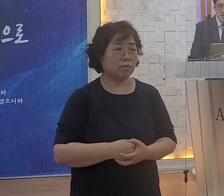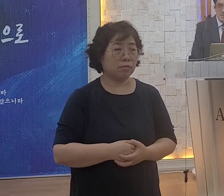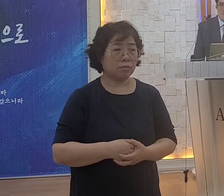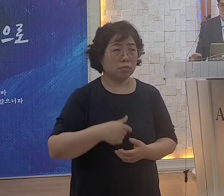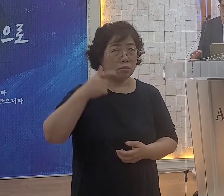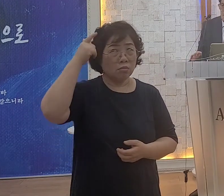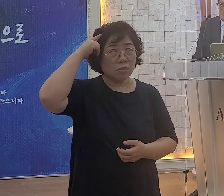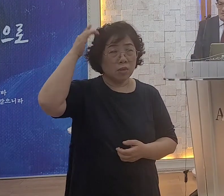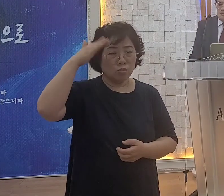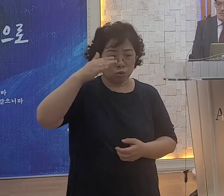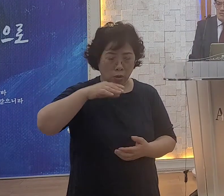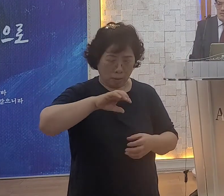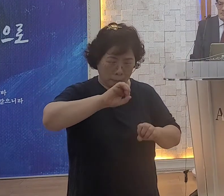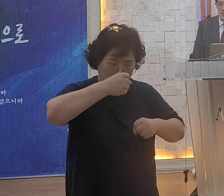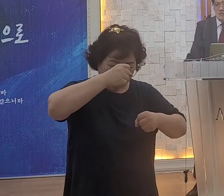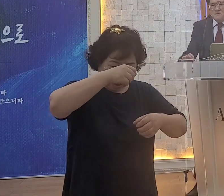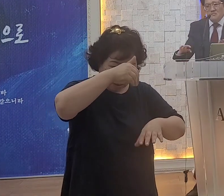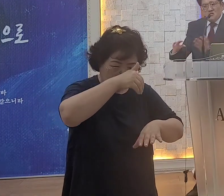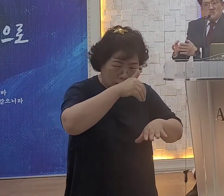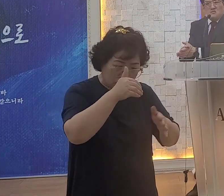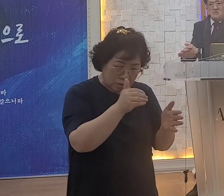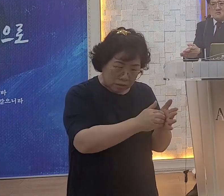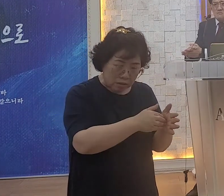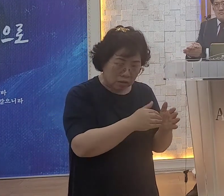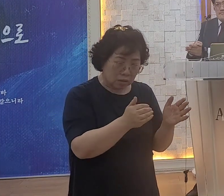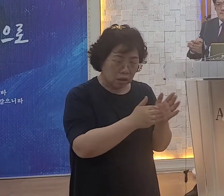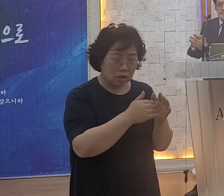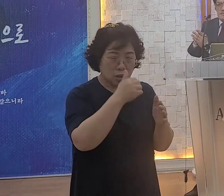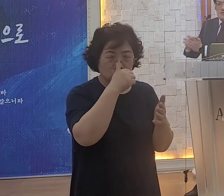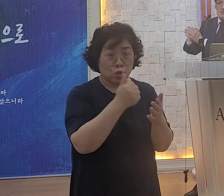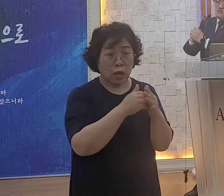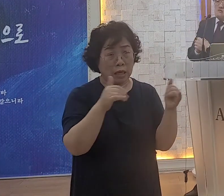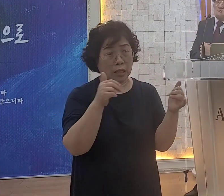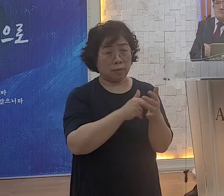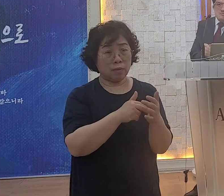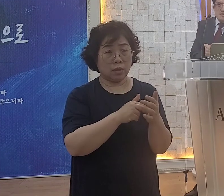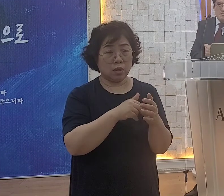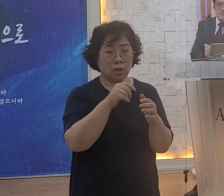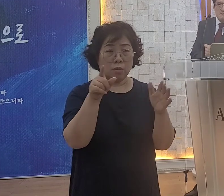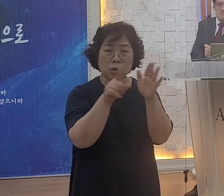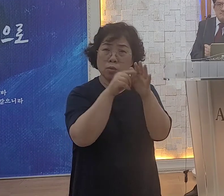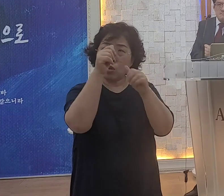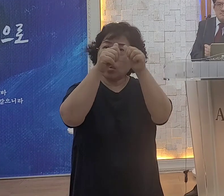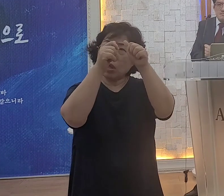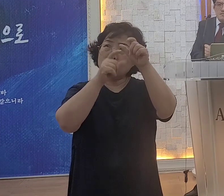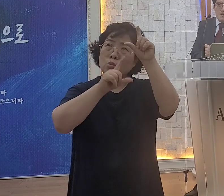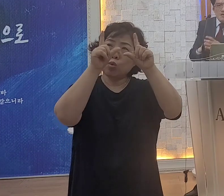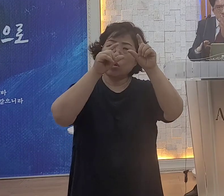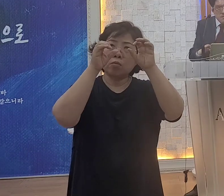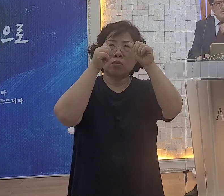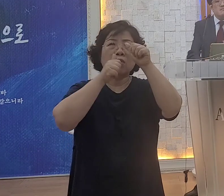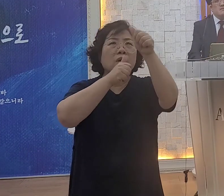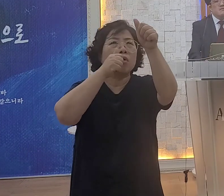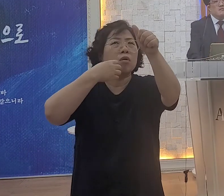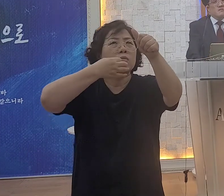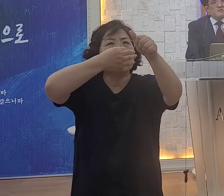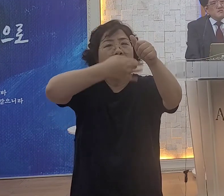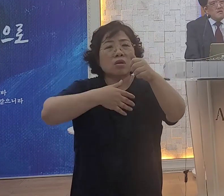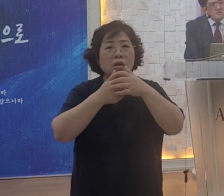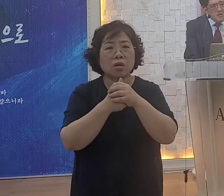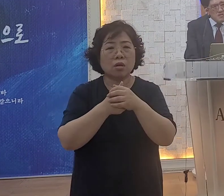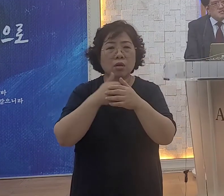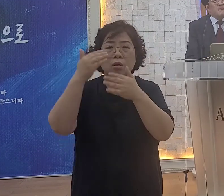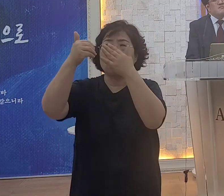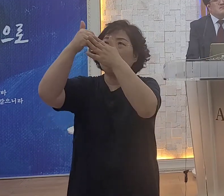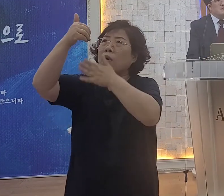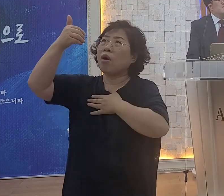머리끝부터 발끝까지 이 죄인. 나는 그 믿음의 선진들처럼 그런 길을 갈 수 없는 자예요. 하나님 다 아시는데